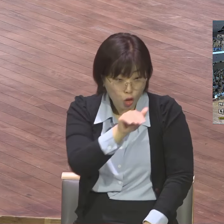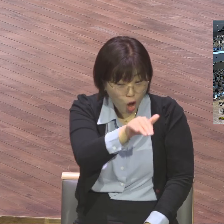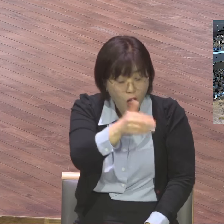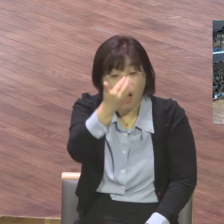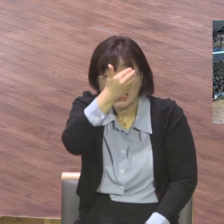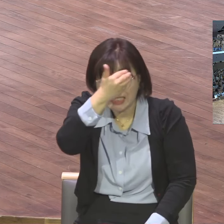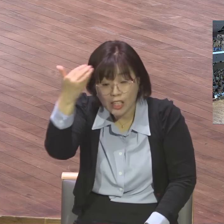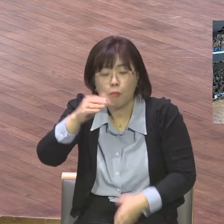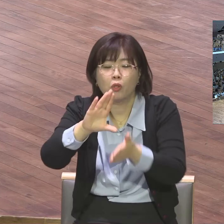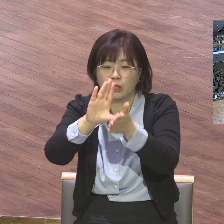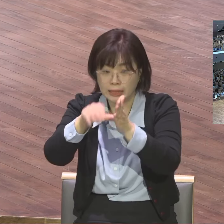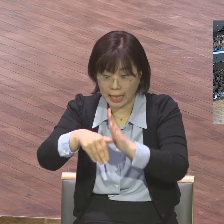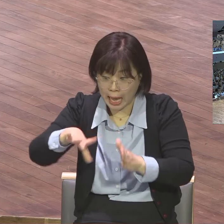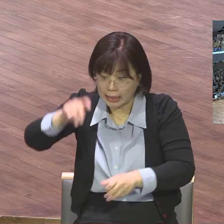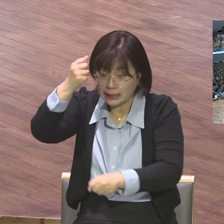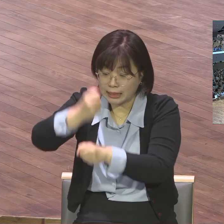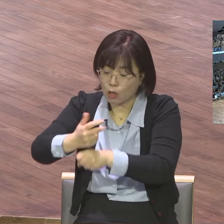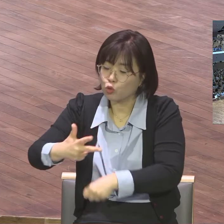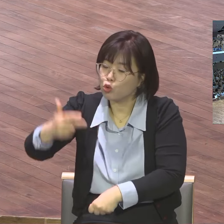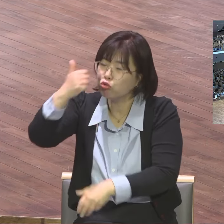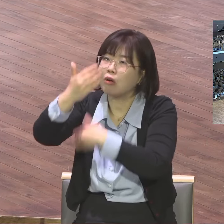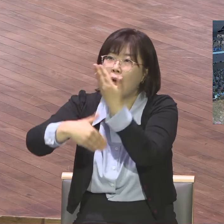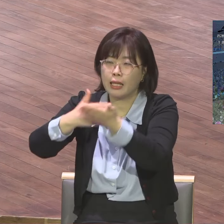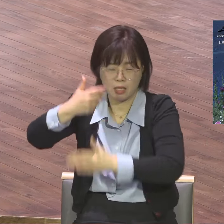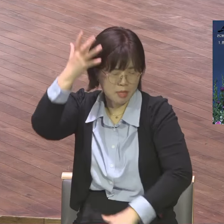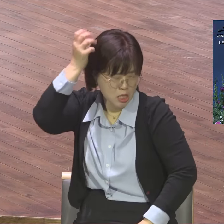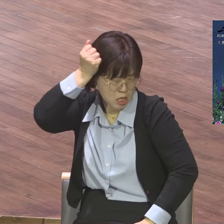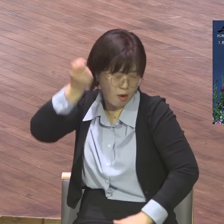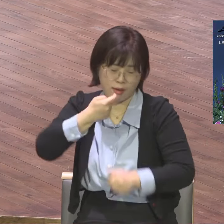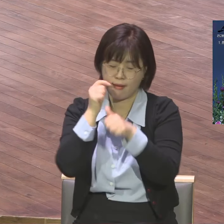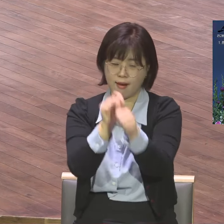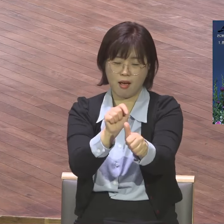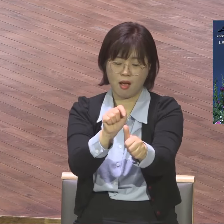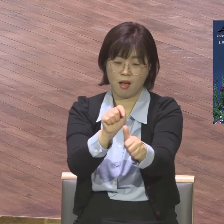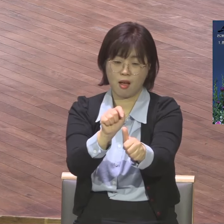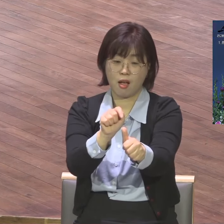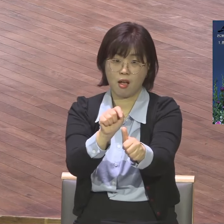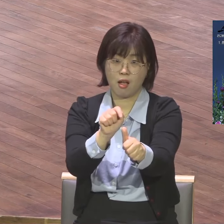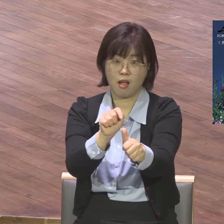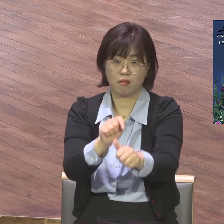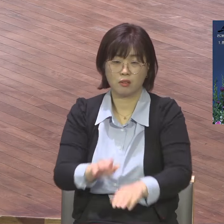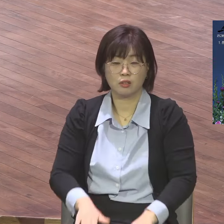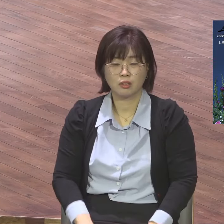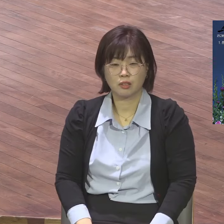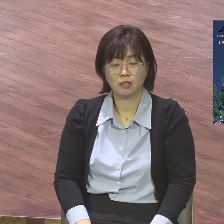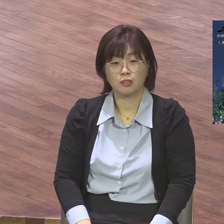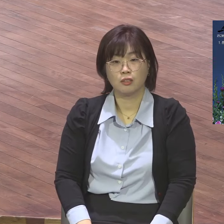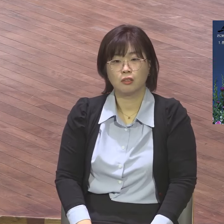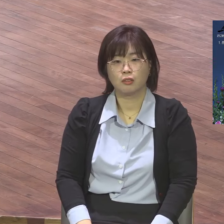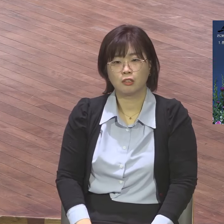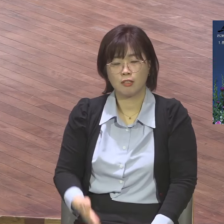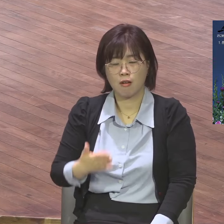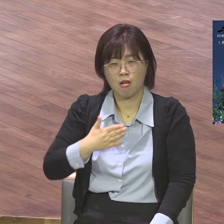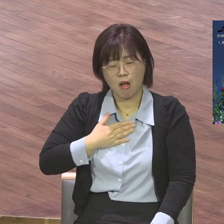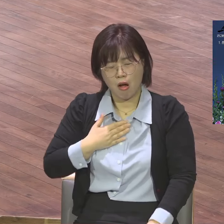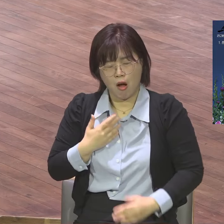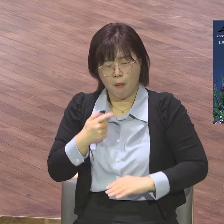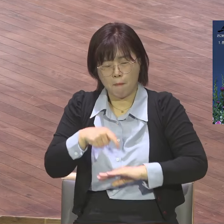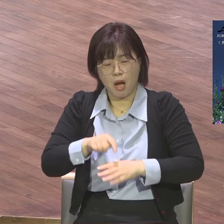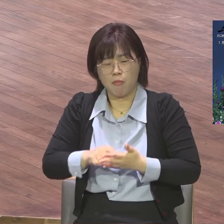하면 청년들이 후회 없는 삶을 살 수 있는지 가르쳐주는 이 가슴을 가지고 기록한 거예요.